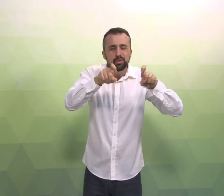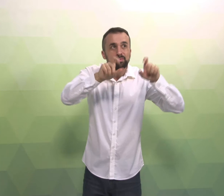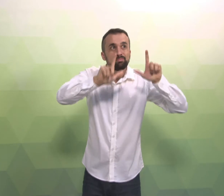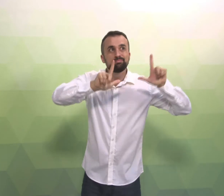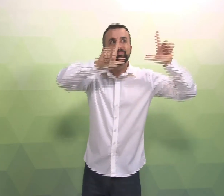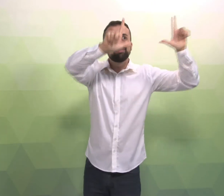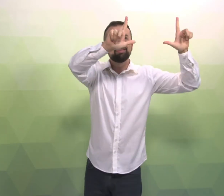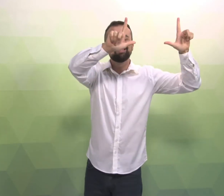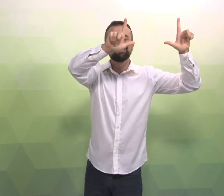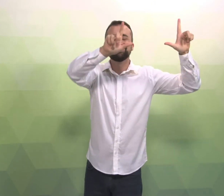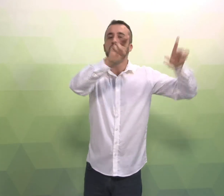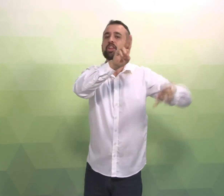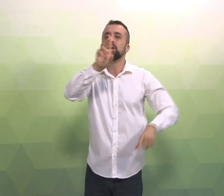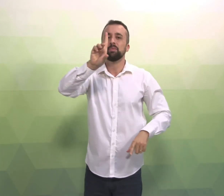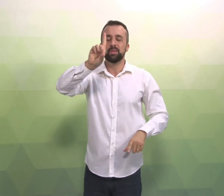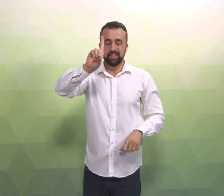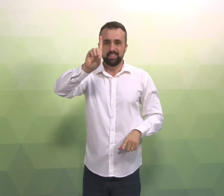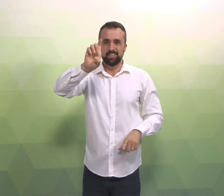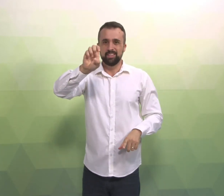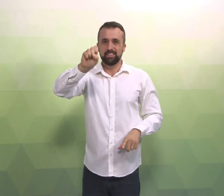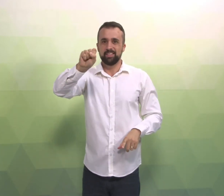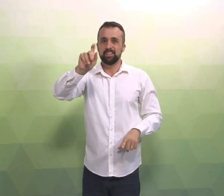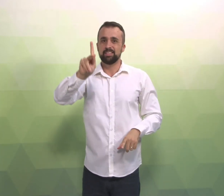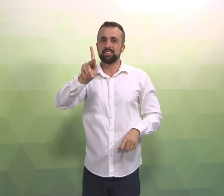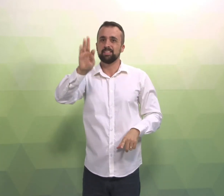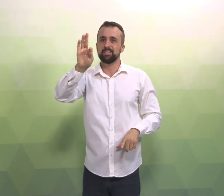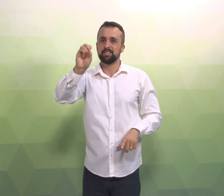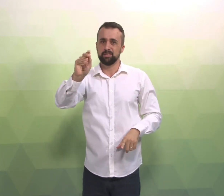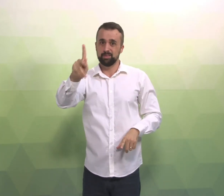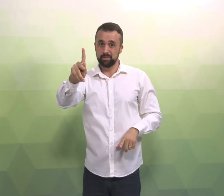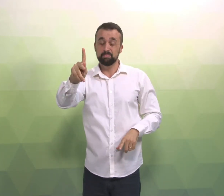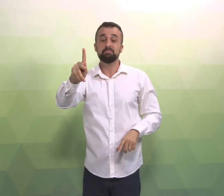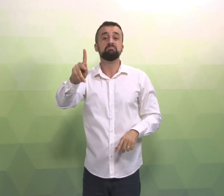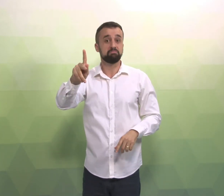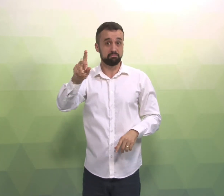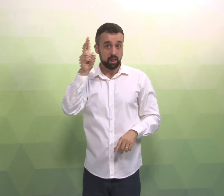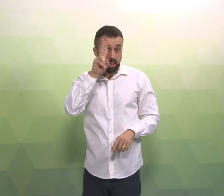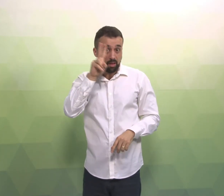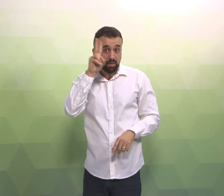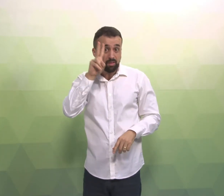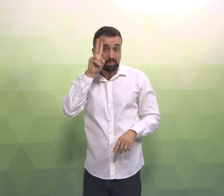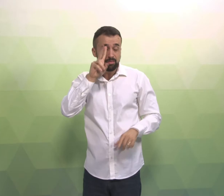Lembram da tela inicial do computador, também chamada de desktop?